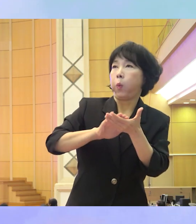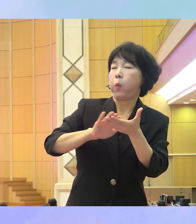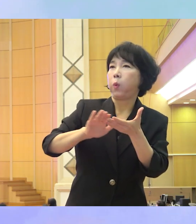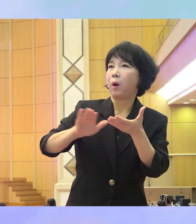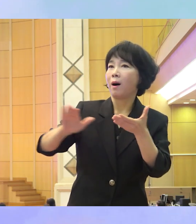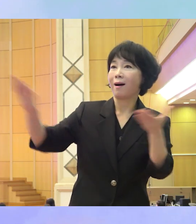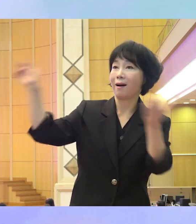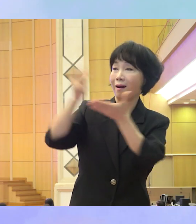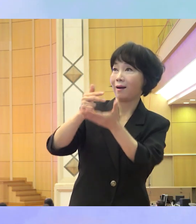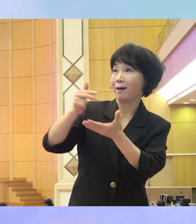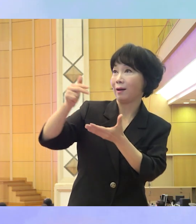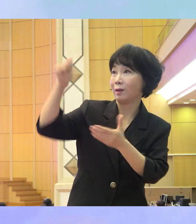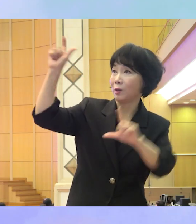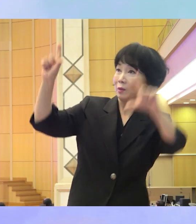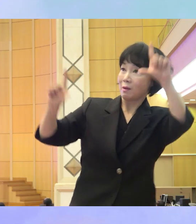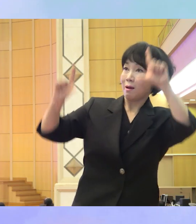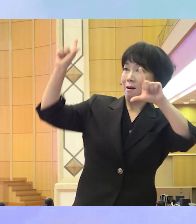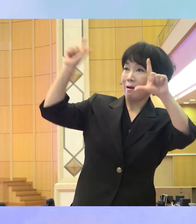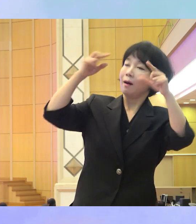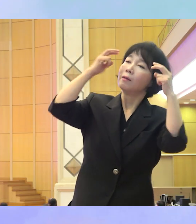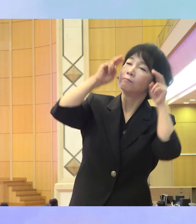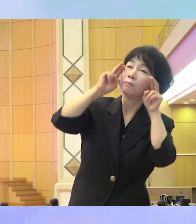평화의 주님